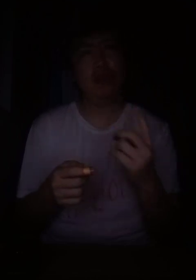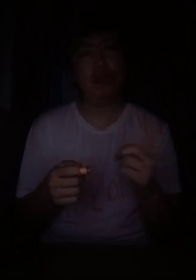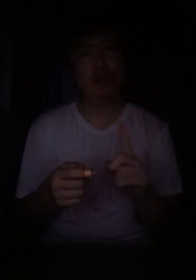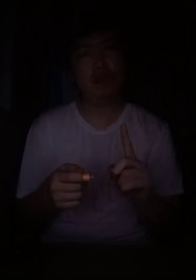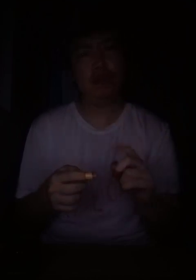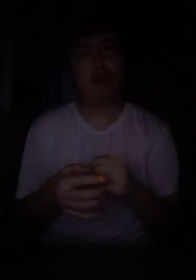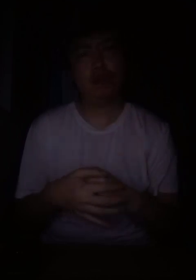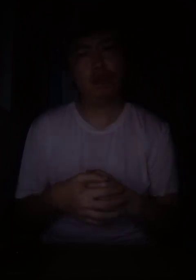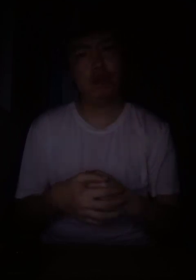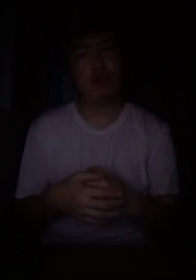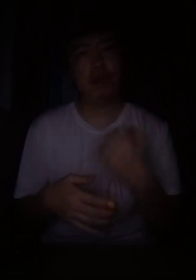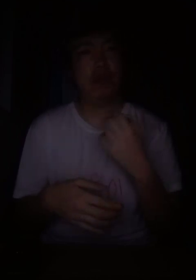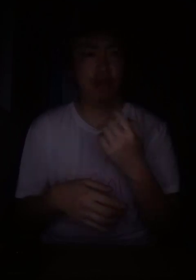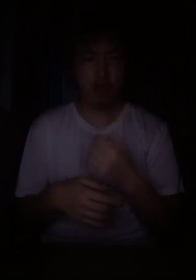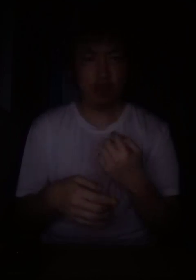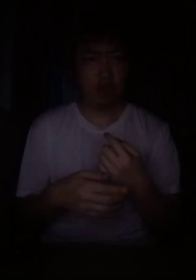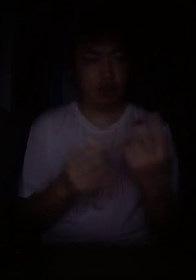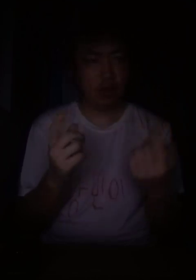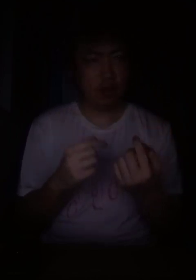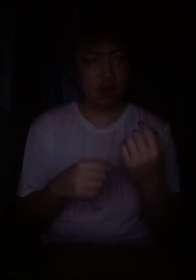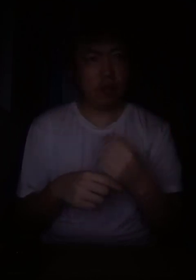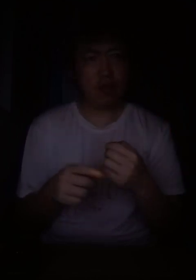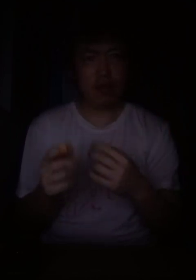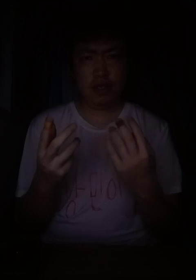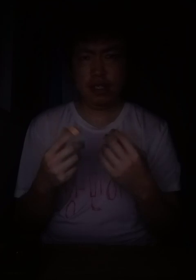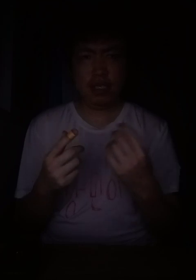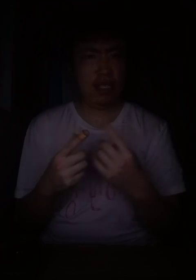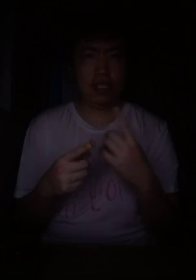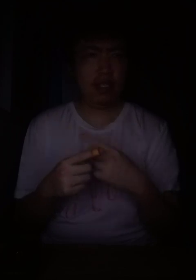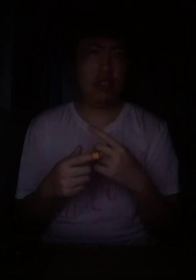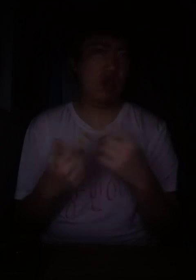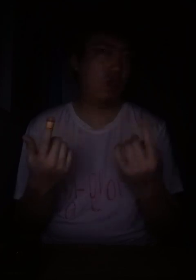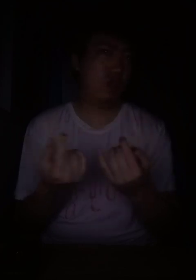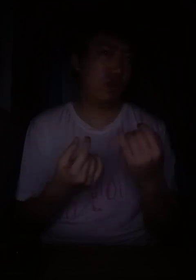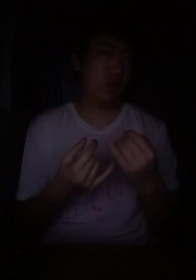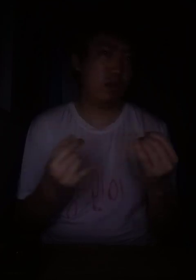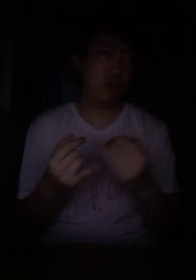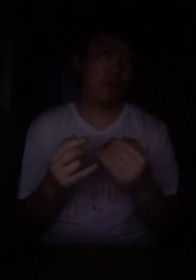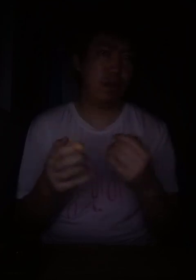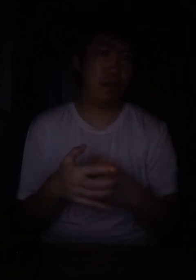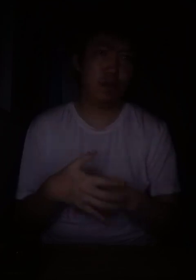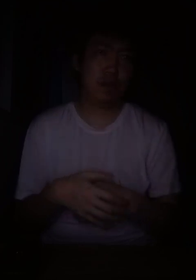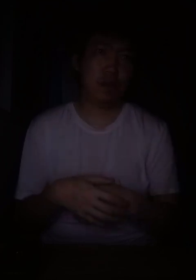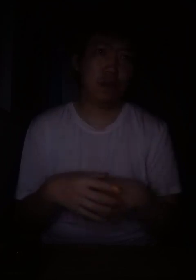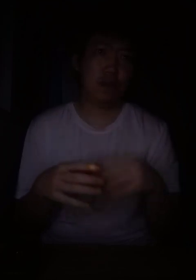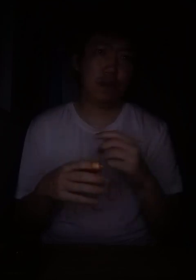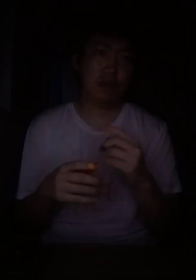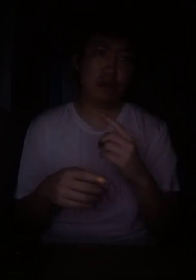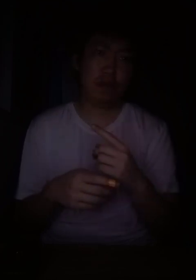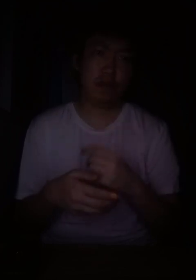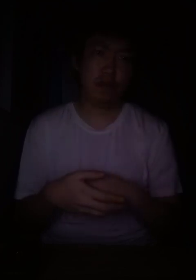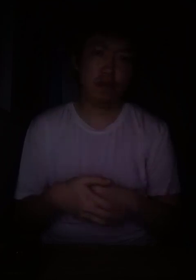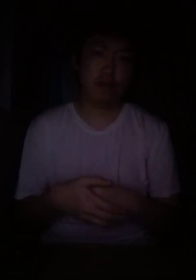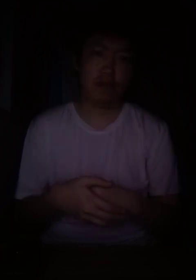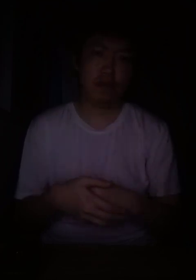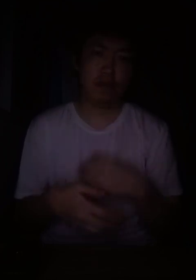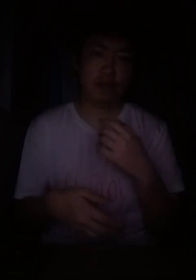흉터나 상처가 많은 걸로 봐서는 많은 치료를 받지 못하고 적절한 치료를 받지 못한 거로 추정됩니다. 투견의